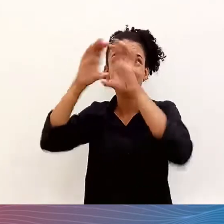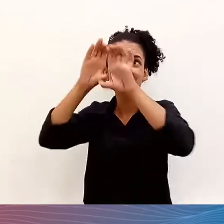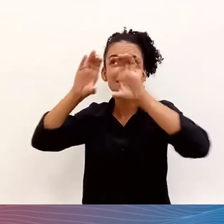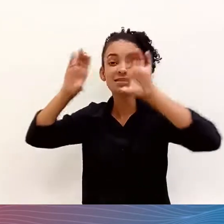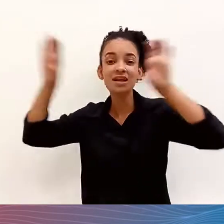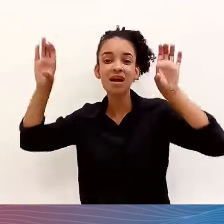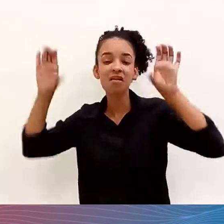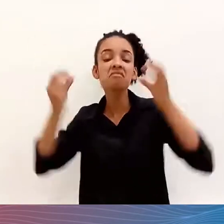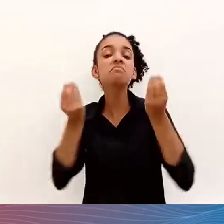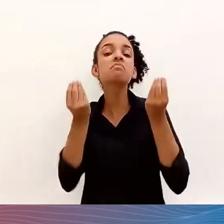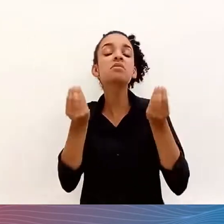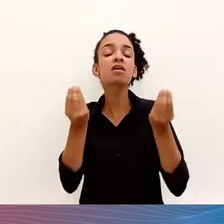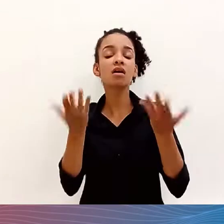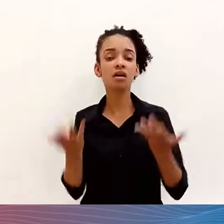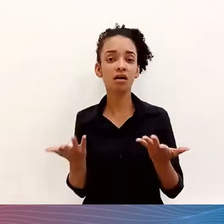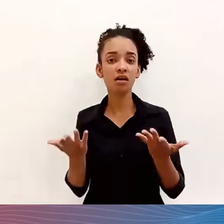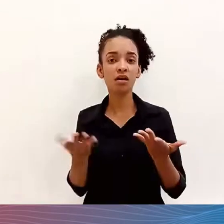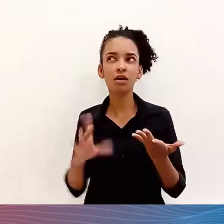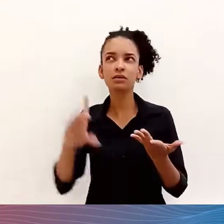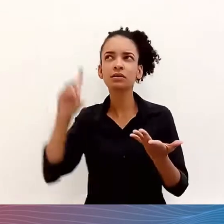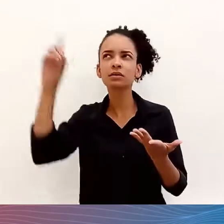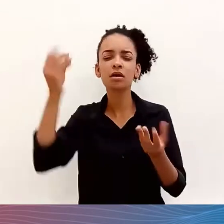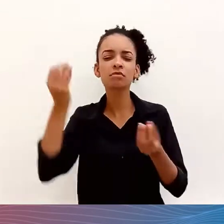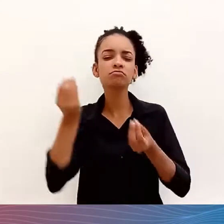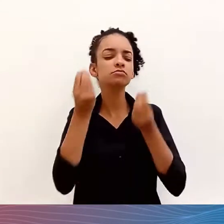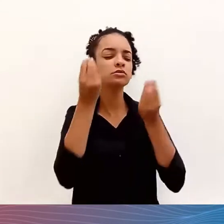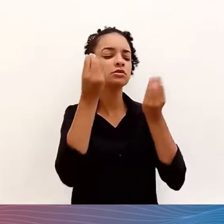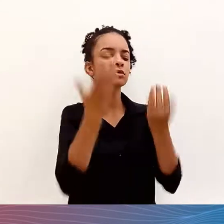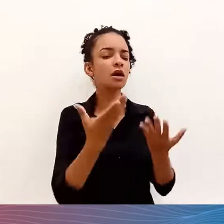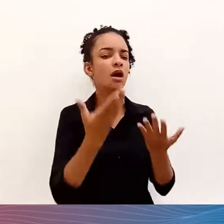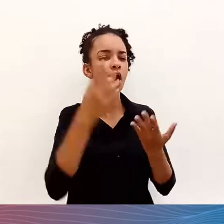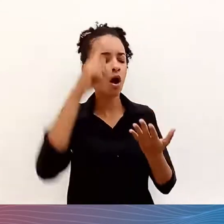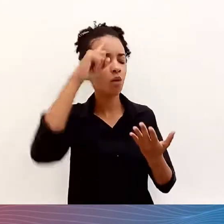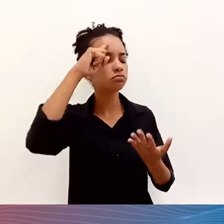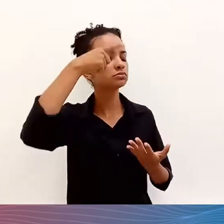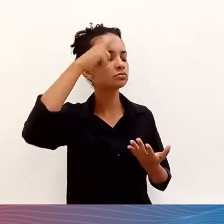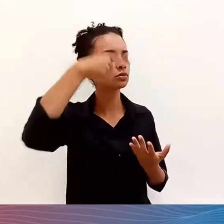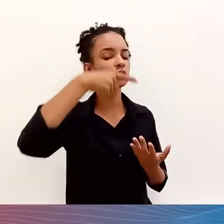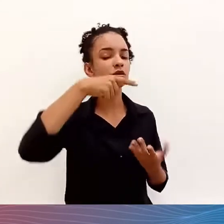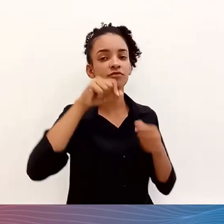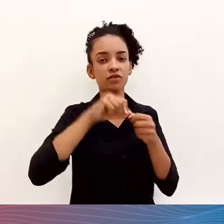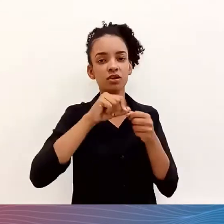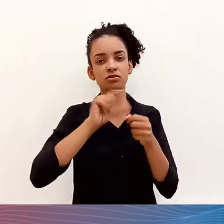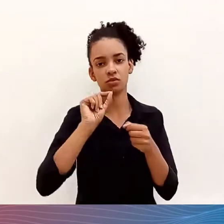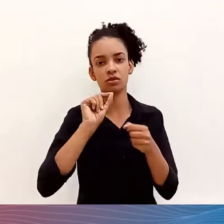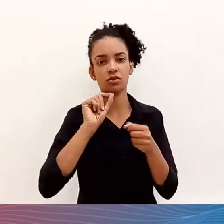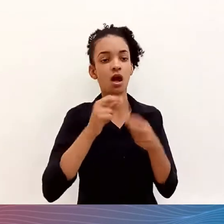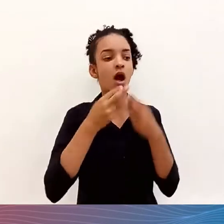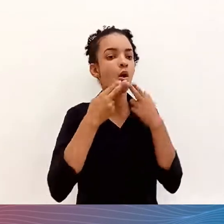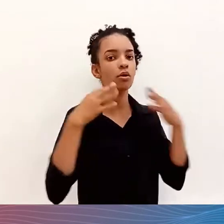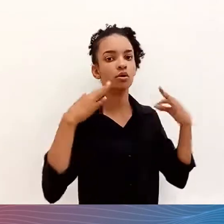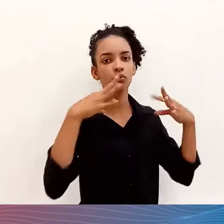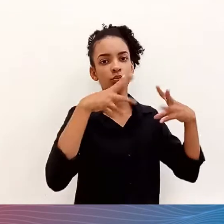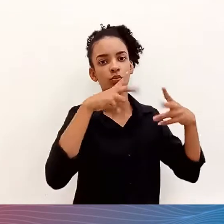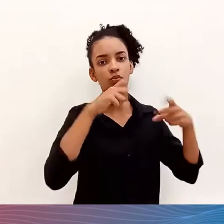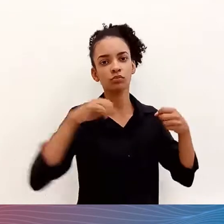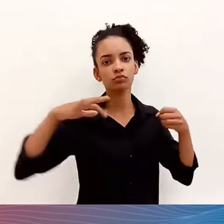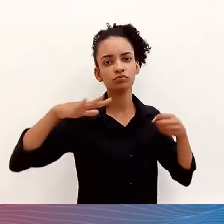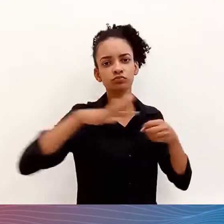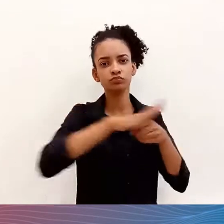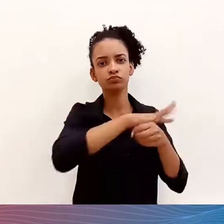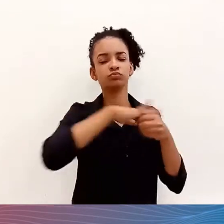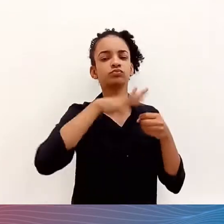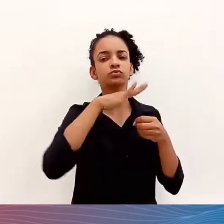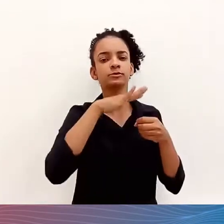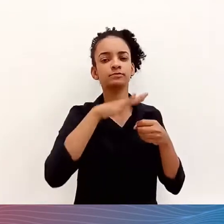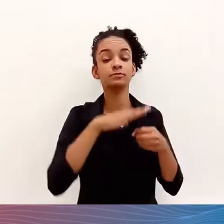essa autoridade de encher todas as coisas. E a igreja é sua plenitude, né? Capítulo 1,